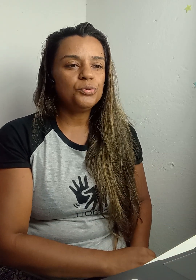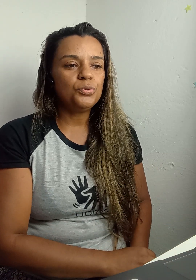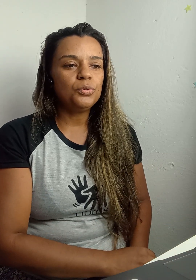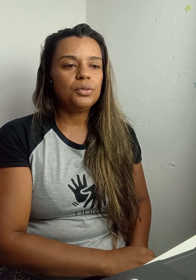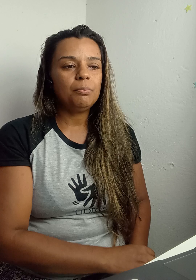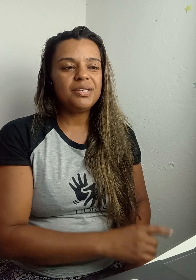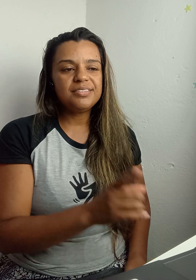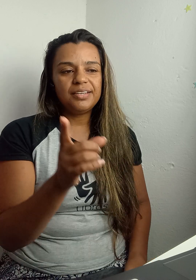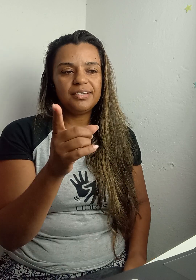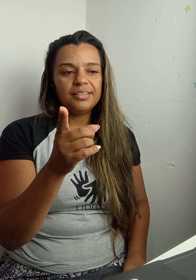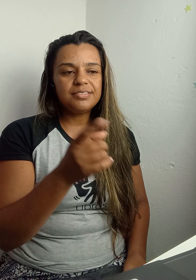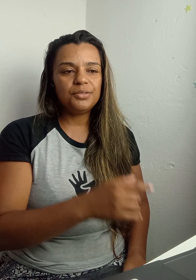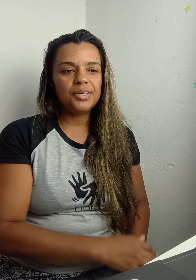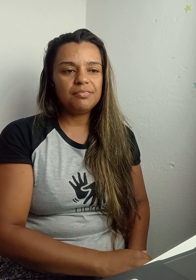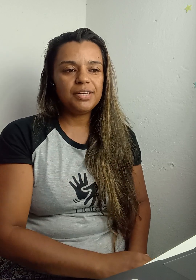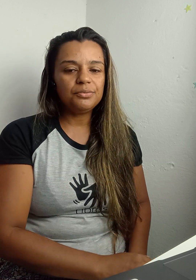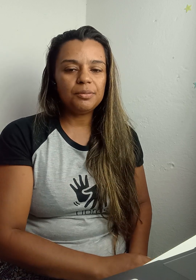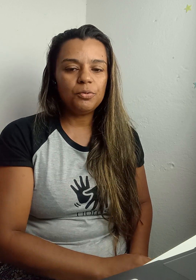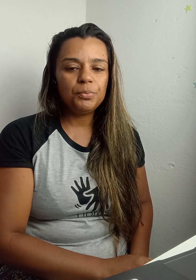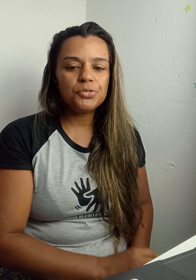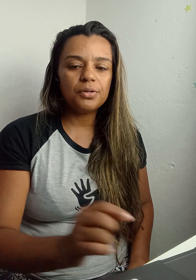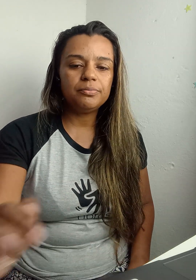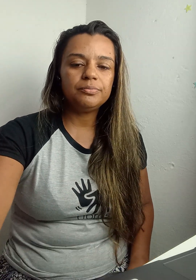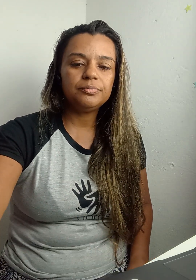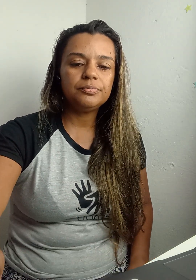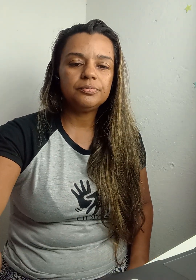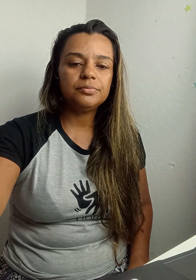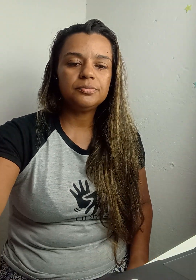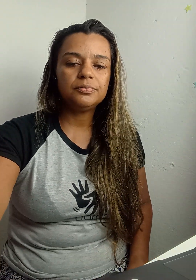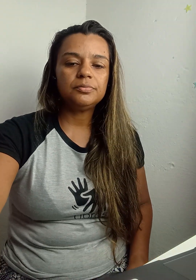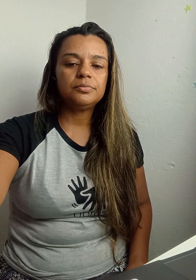Voltou. Mas tá sendo gravado, tá bom, pessoal?